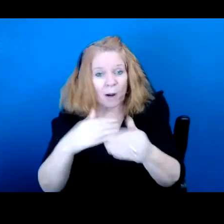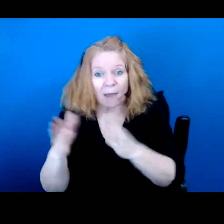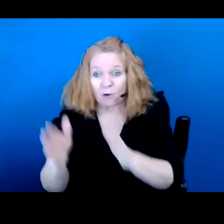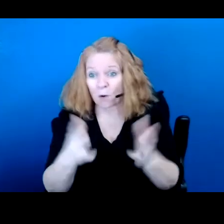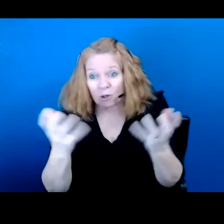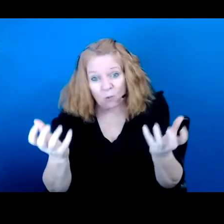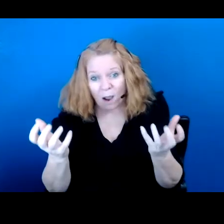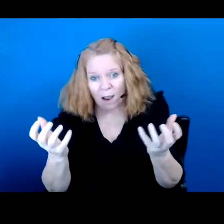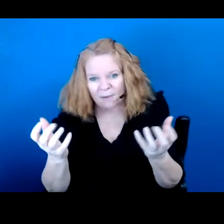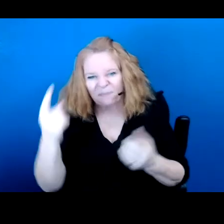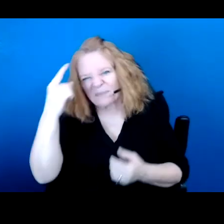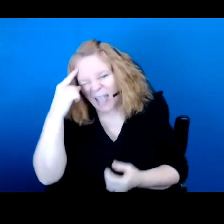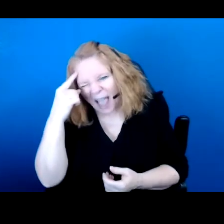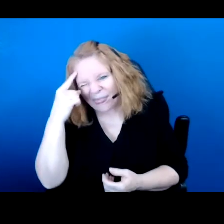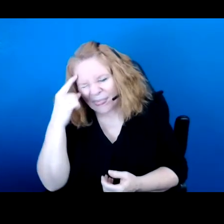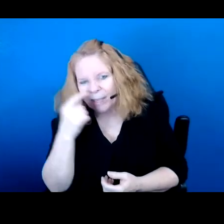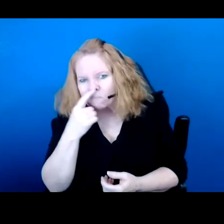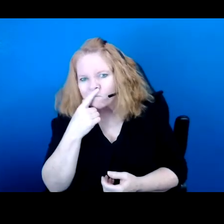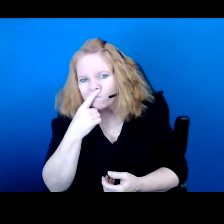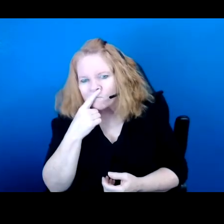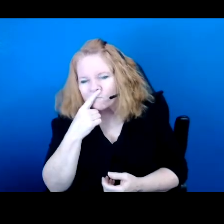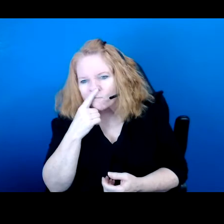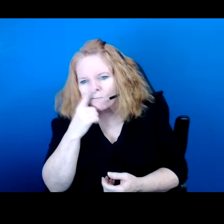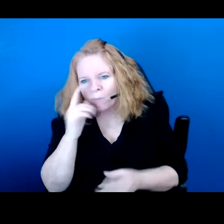dice la colita solamente de color negro